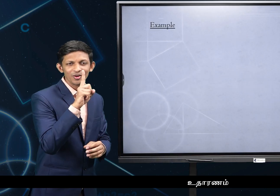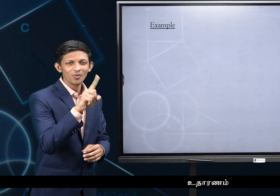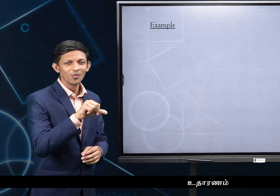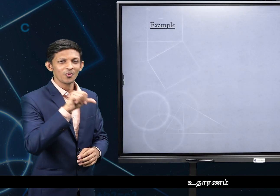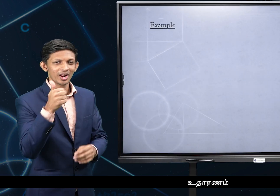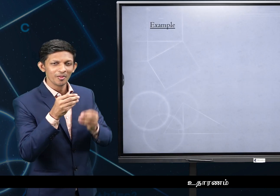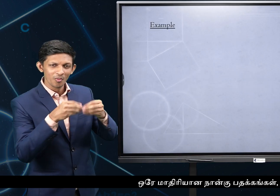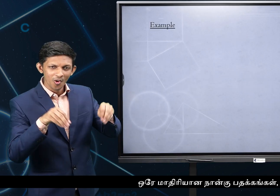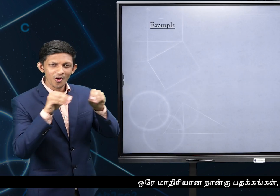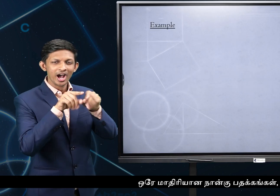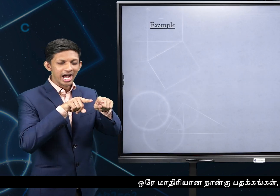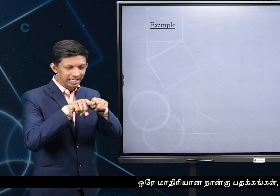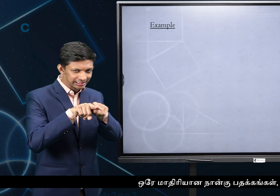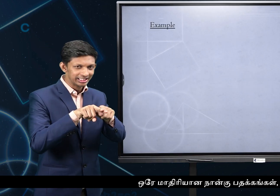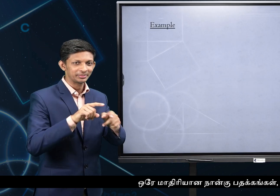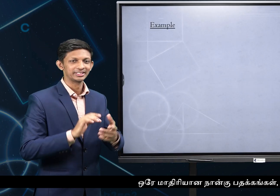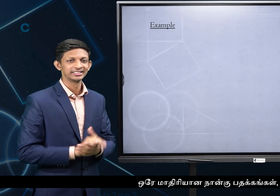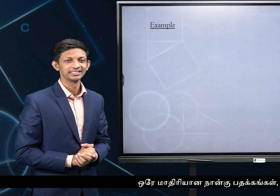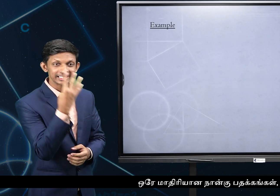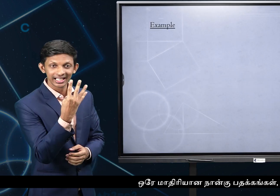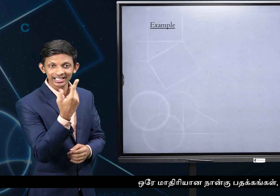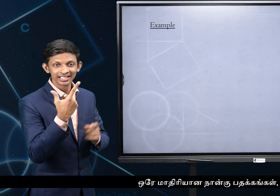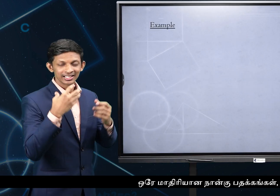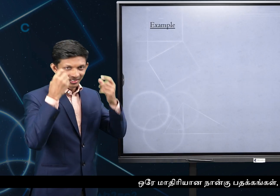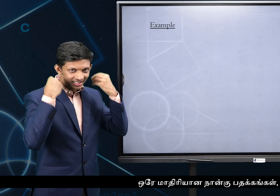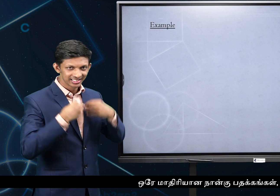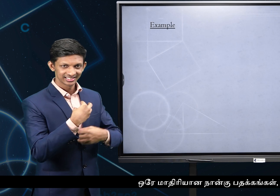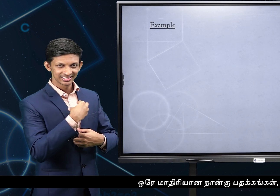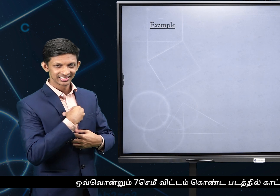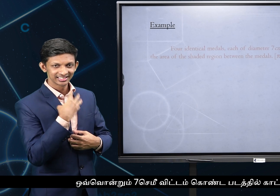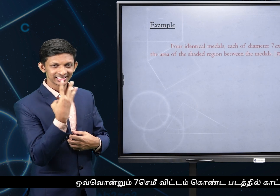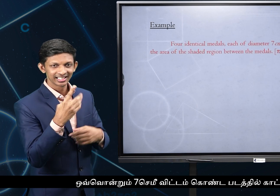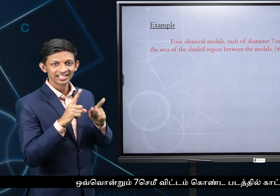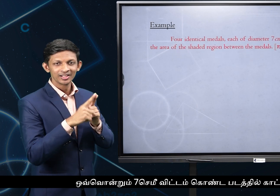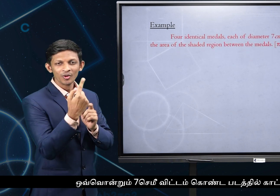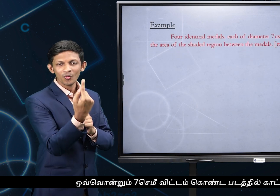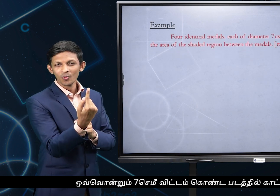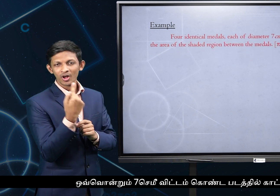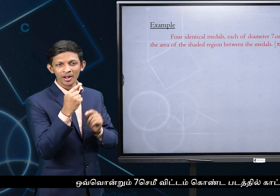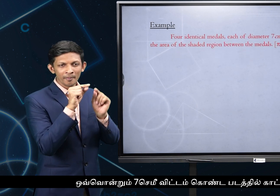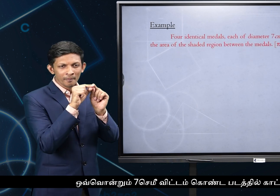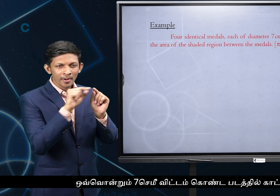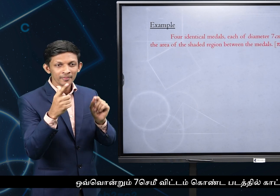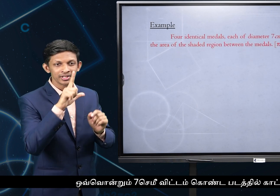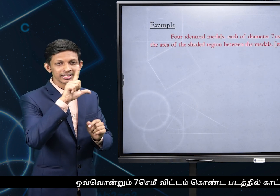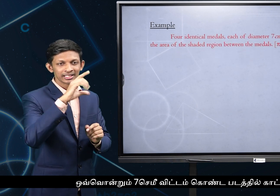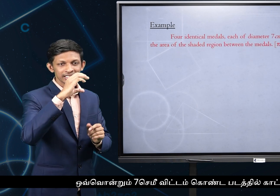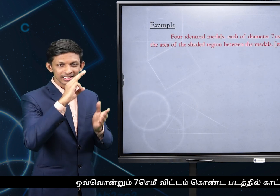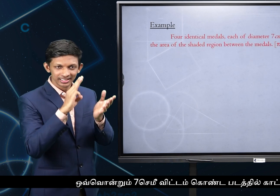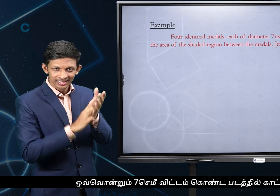உதாரணம்: ஒரே மாதிரியான 4 பதக்கங்கள் ஒவ்வொன்றும் 7 சென்டிமீட்டர் விட்டம்